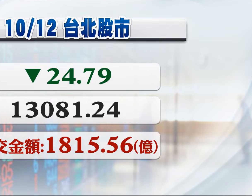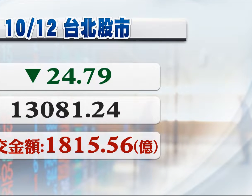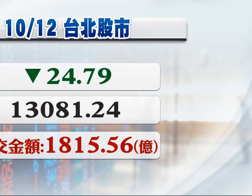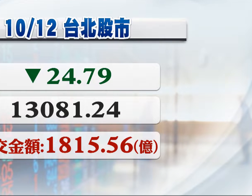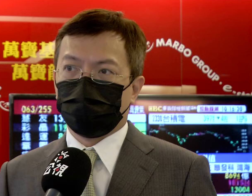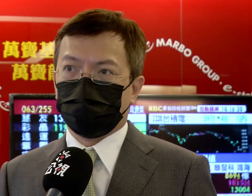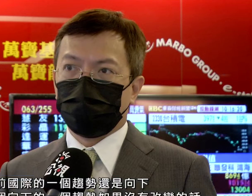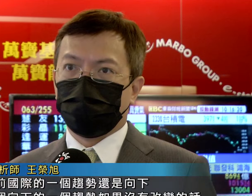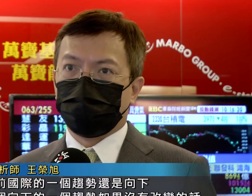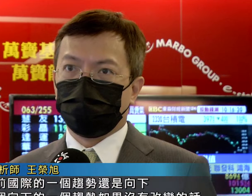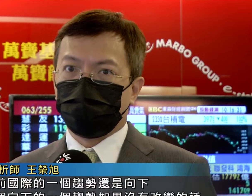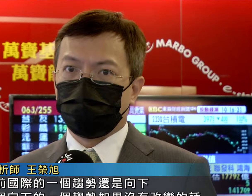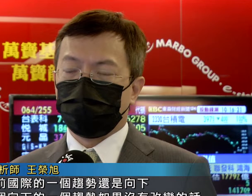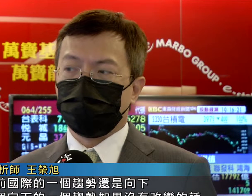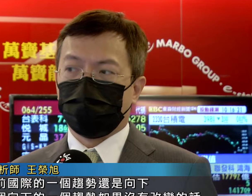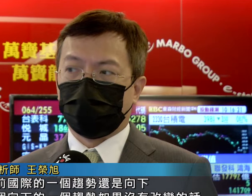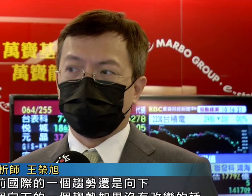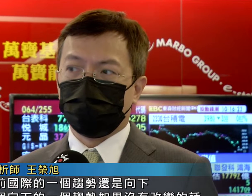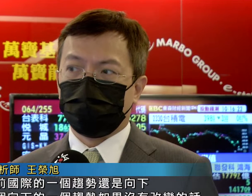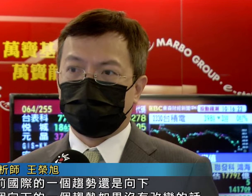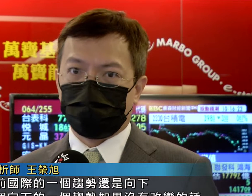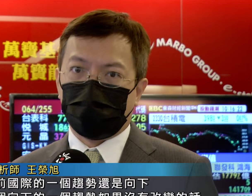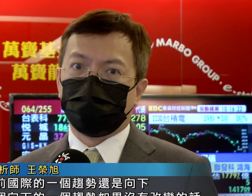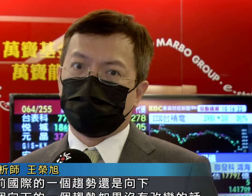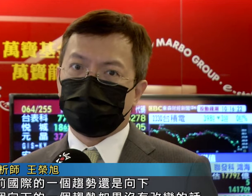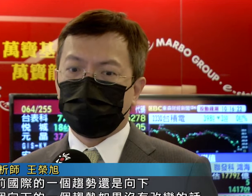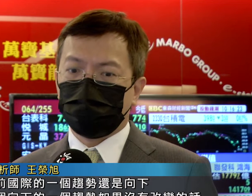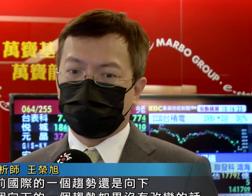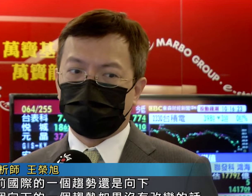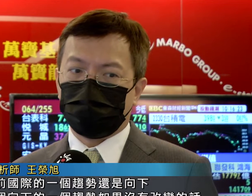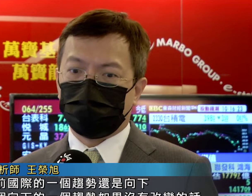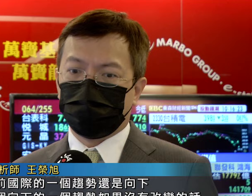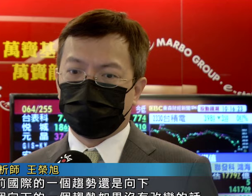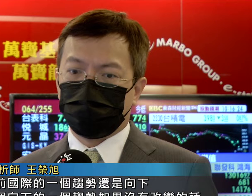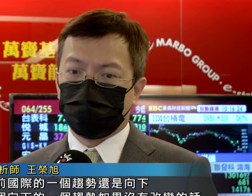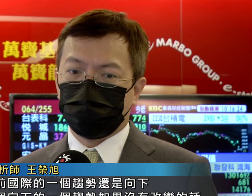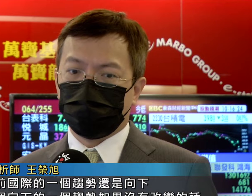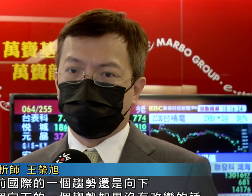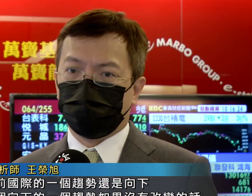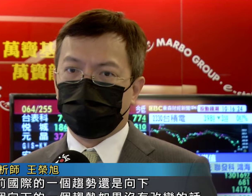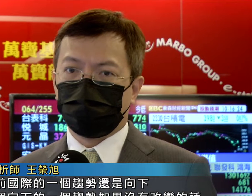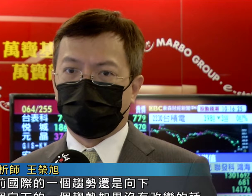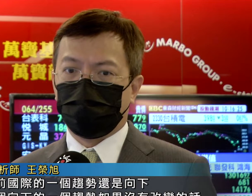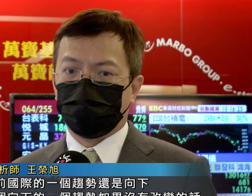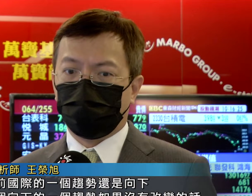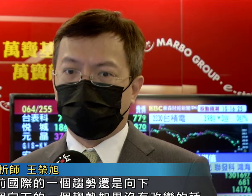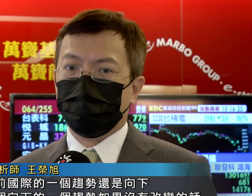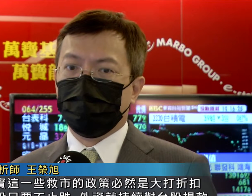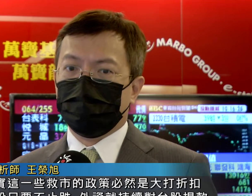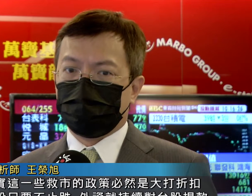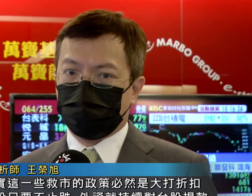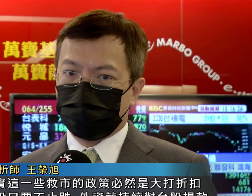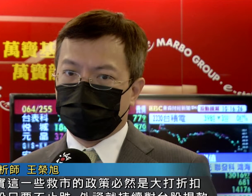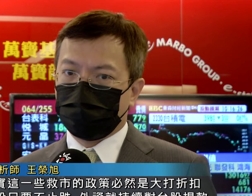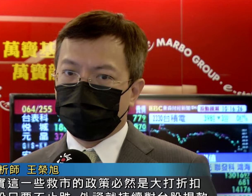目前国际的一个趋势还是向下，那这个向下的一个趋势如果没有改变的话，其实这一